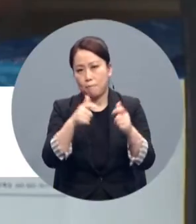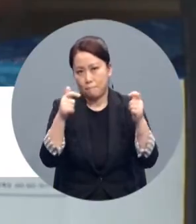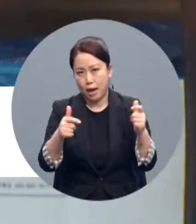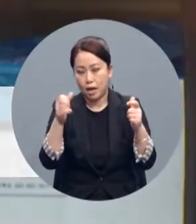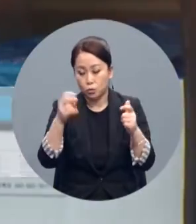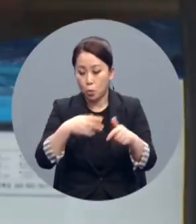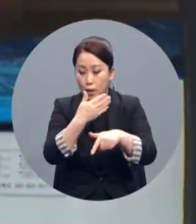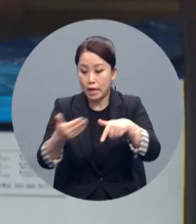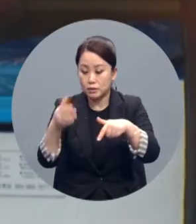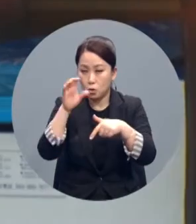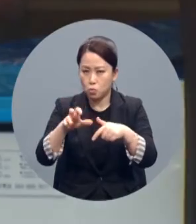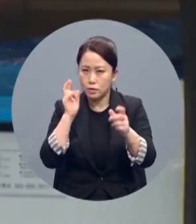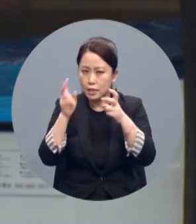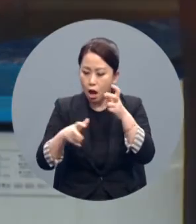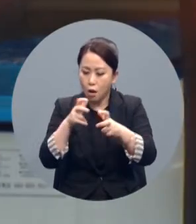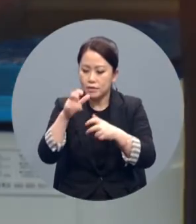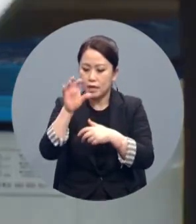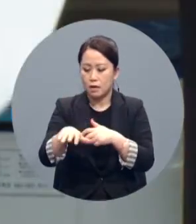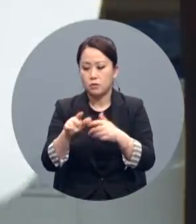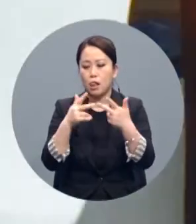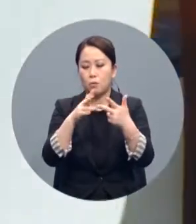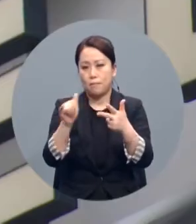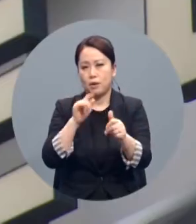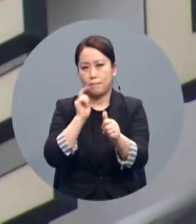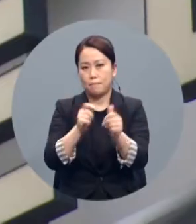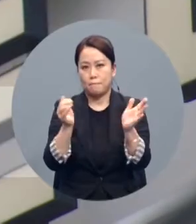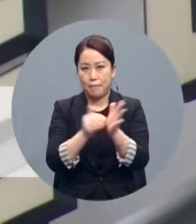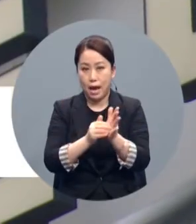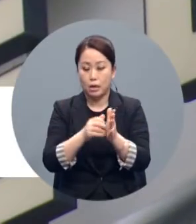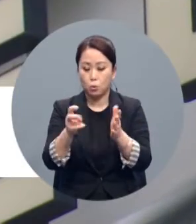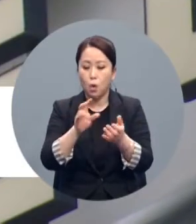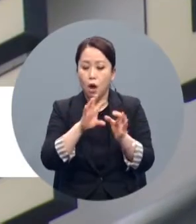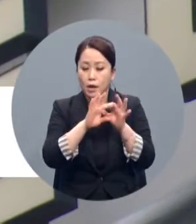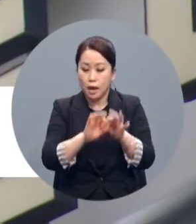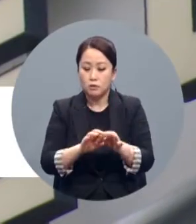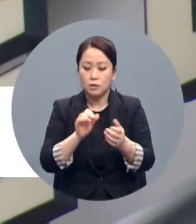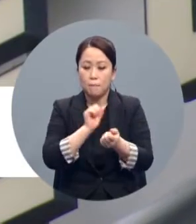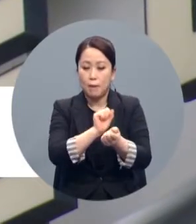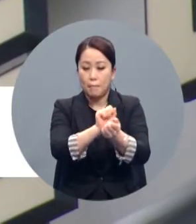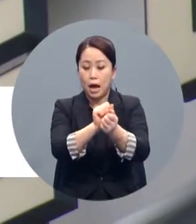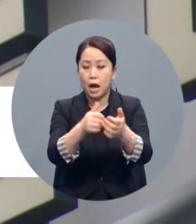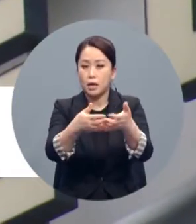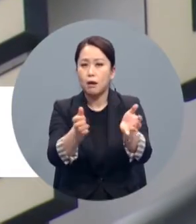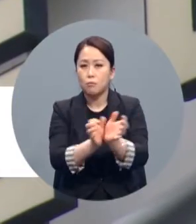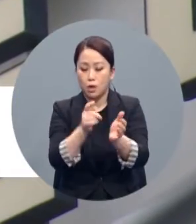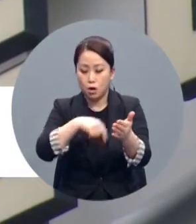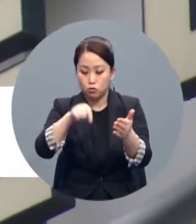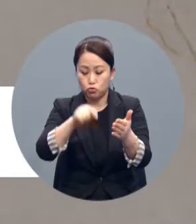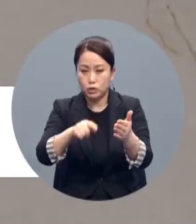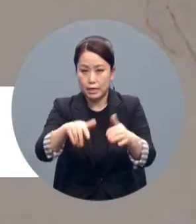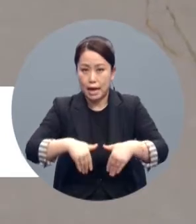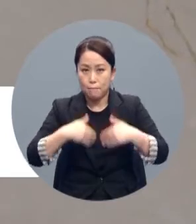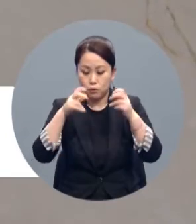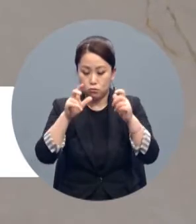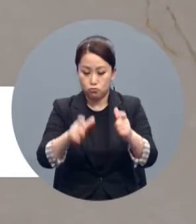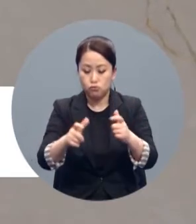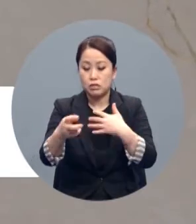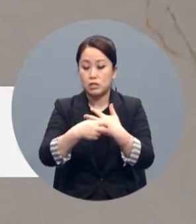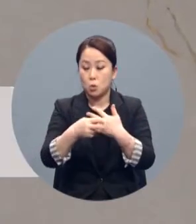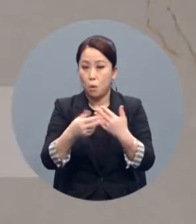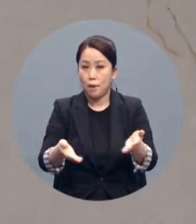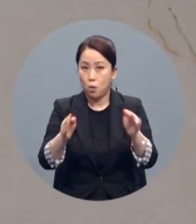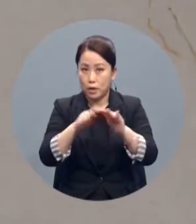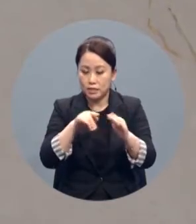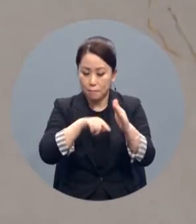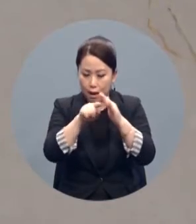7명이 양성 판정을 받았습니다 연세 감염이 이어진 남구 우려 기관에서도 방문자 6명 적자 2명이